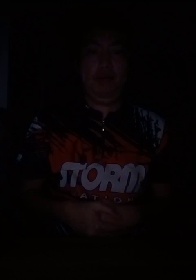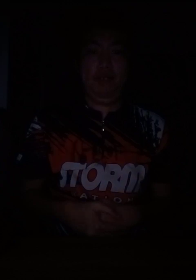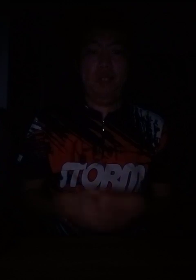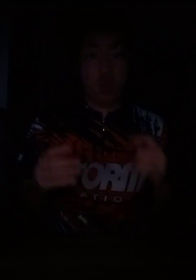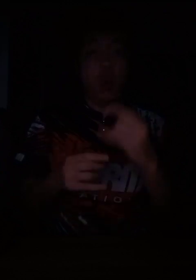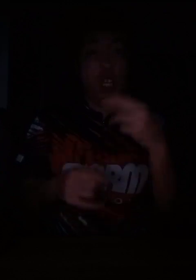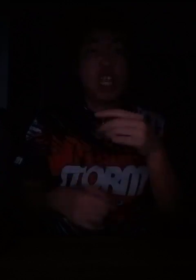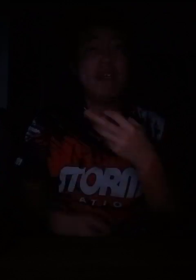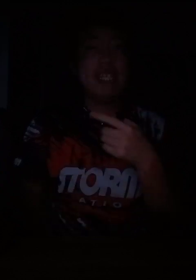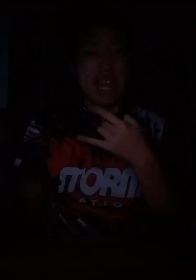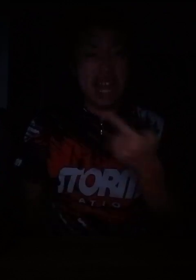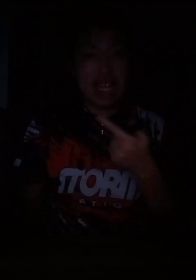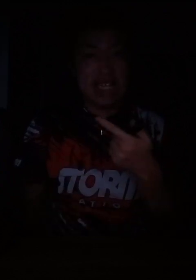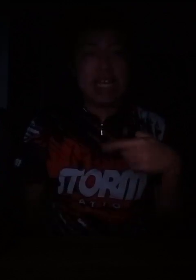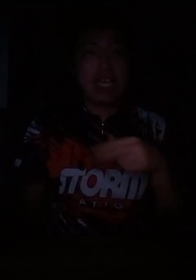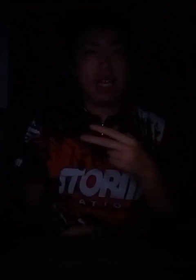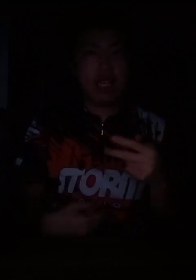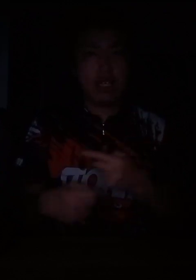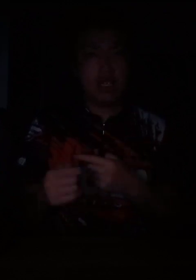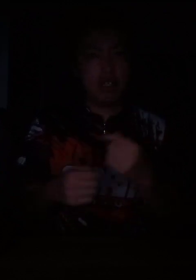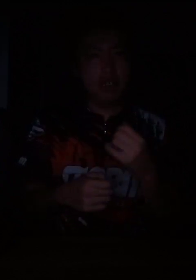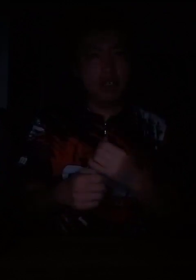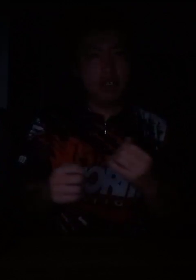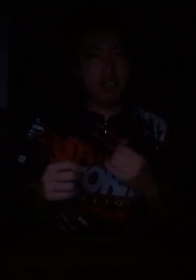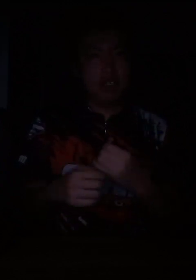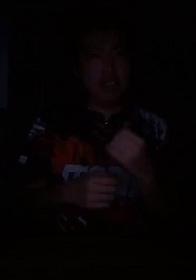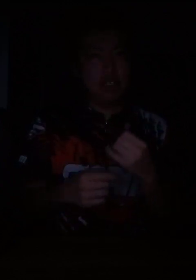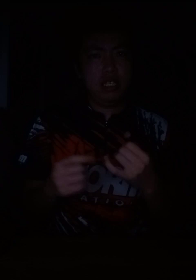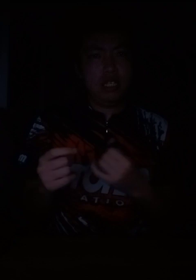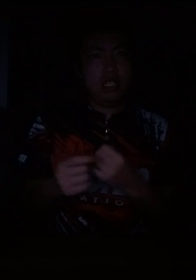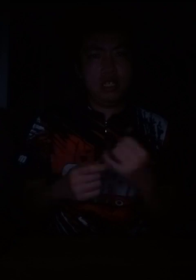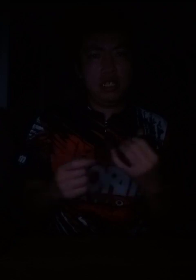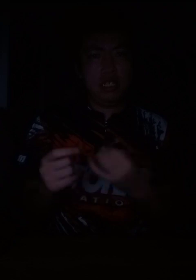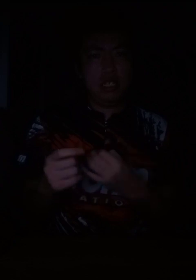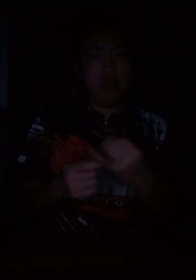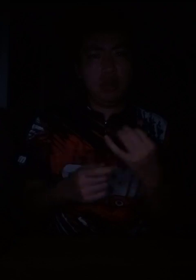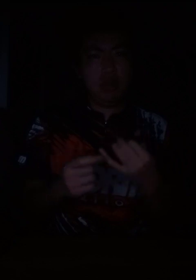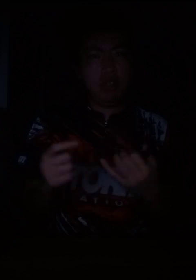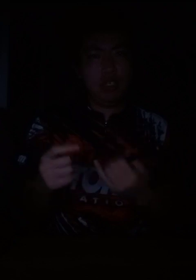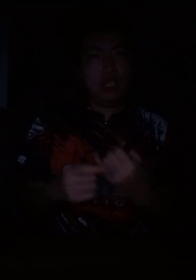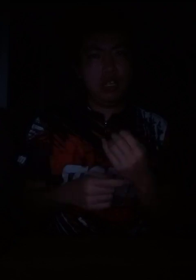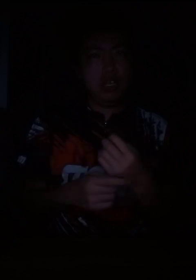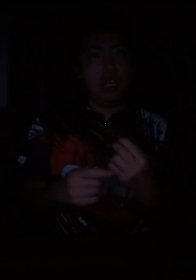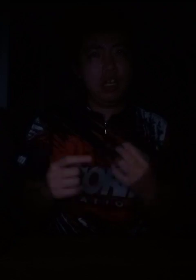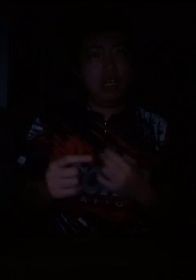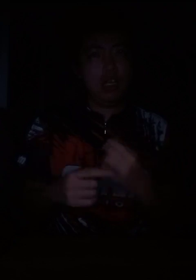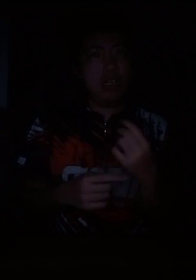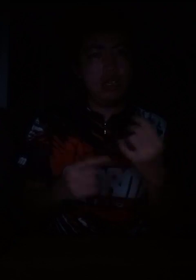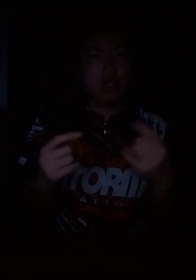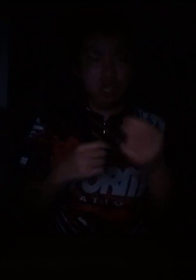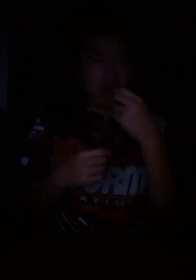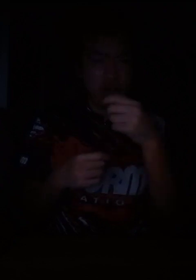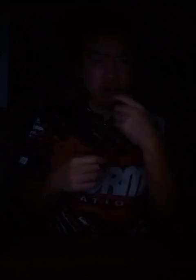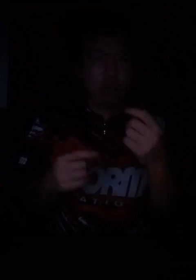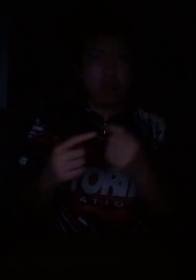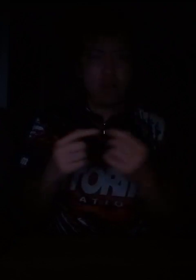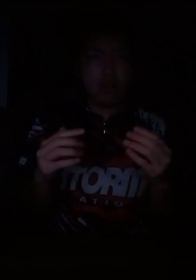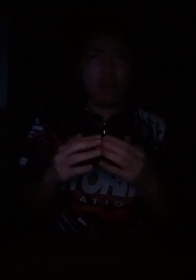손석희 JTBC 사장에게 폭행을 당했다고 주장하는 김모 씨가 사건이 일어난 식당을 나온 뒤 손 사장과